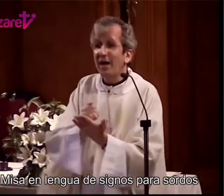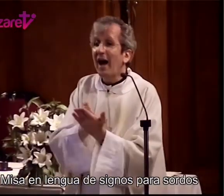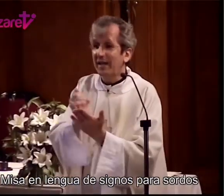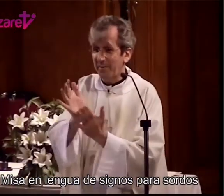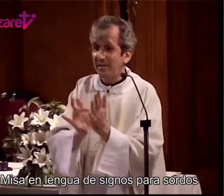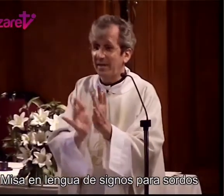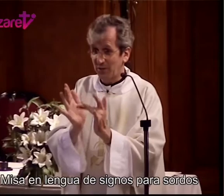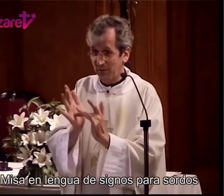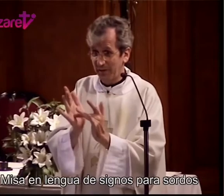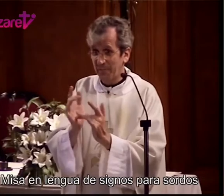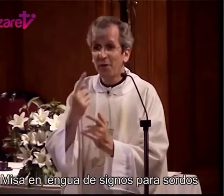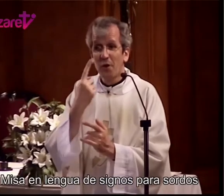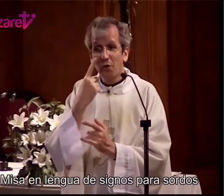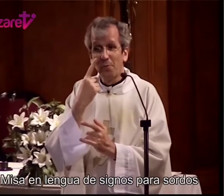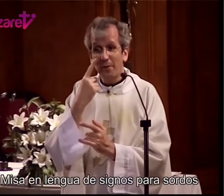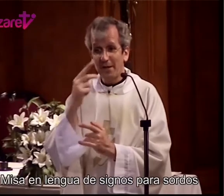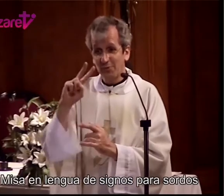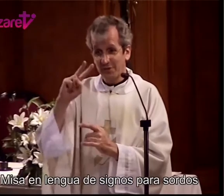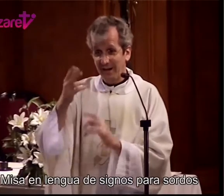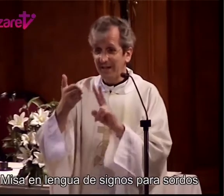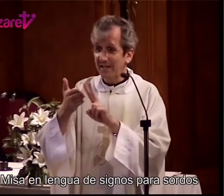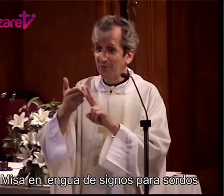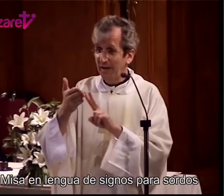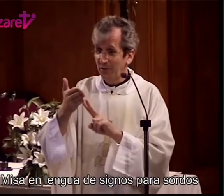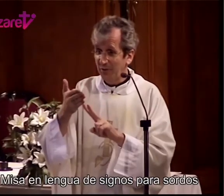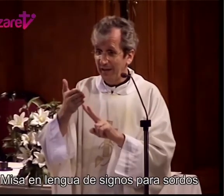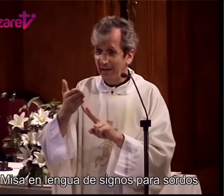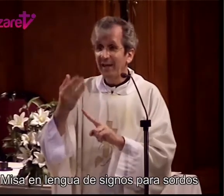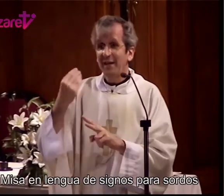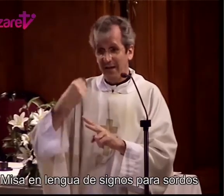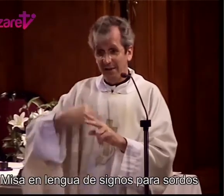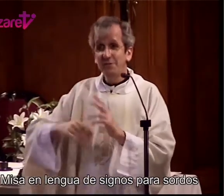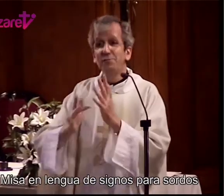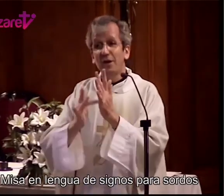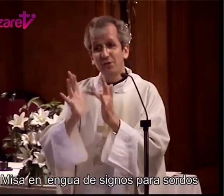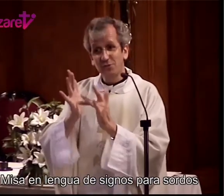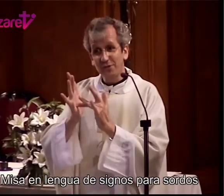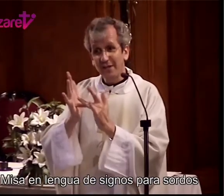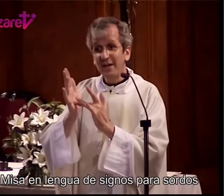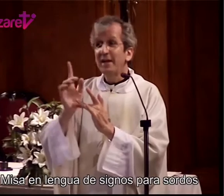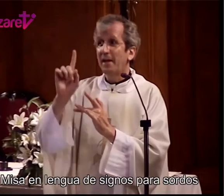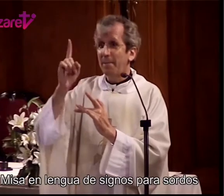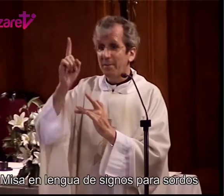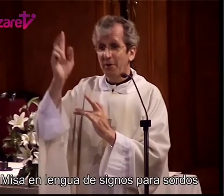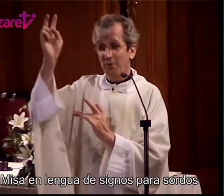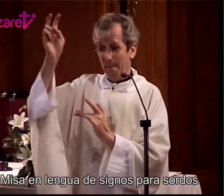a través de Jesús. Como veíamos en la segunda lectura, el mismo Jesús que primero